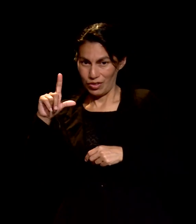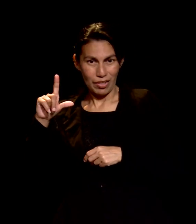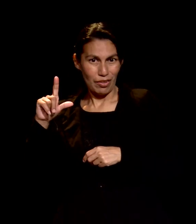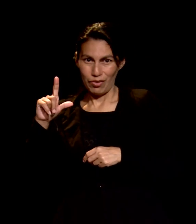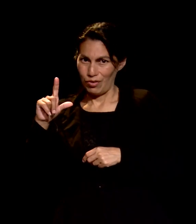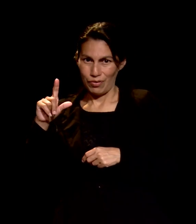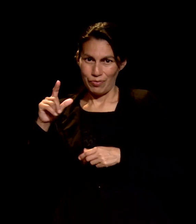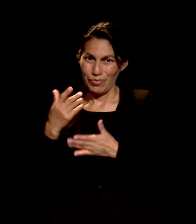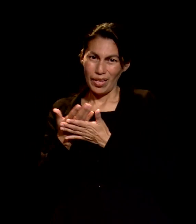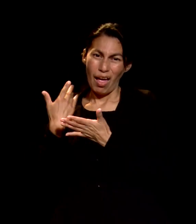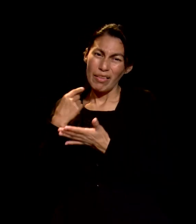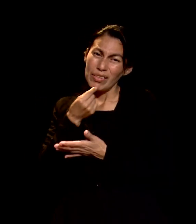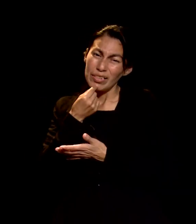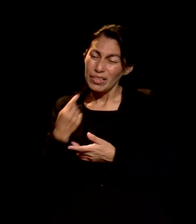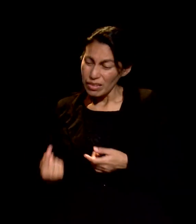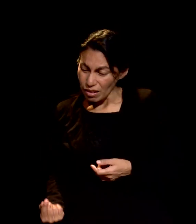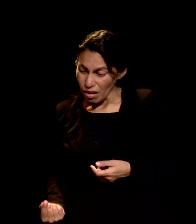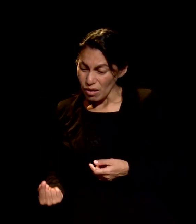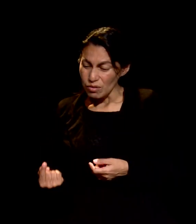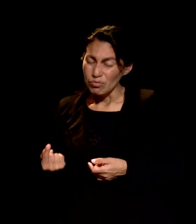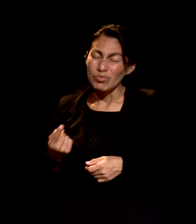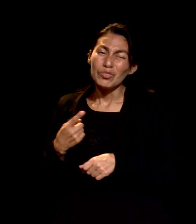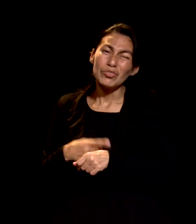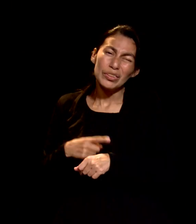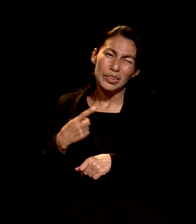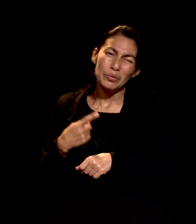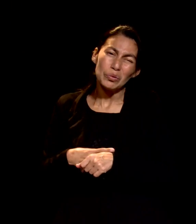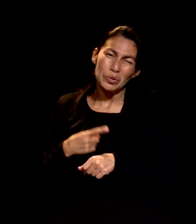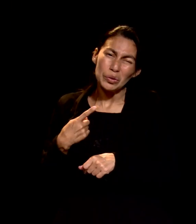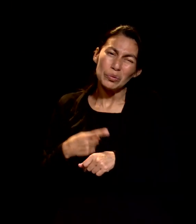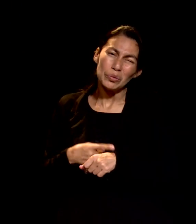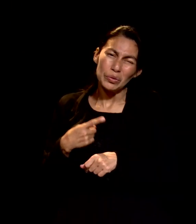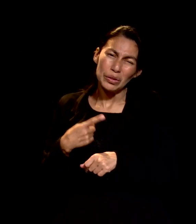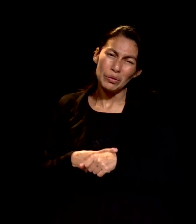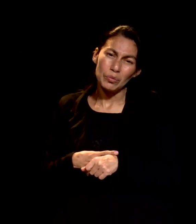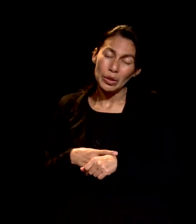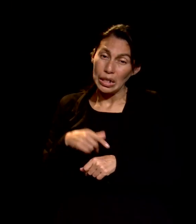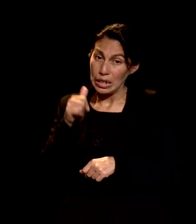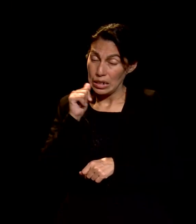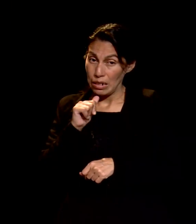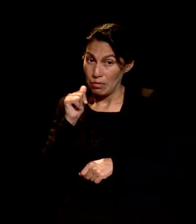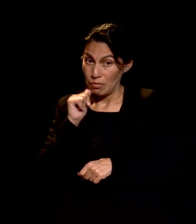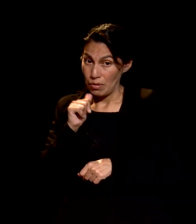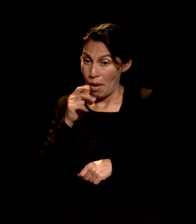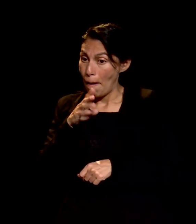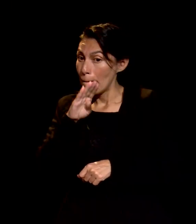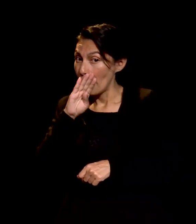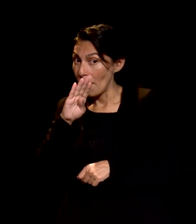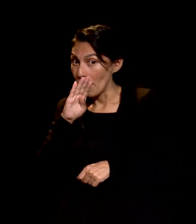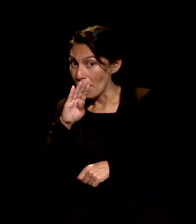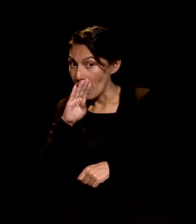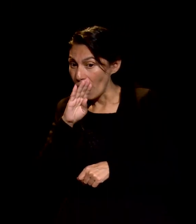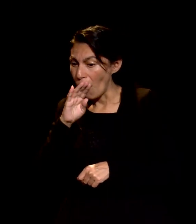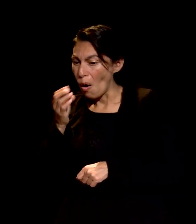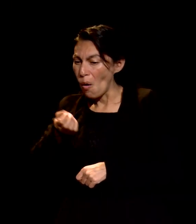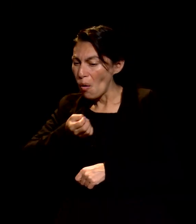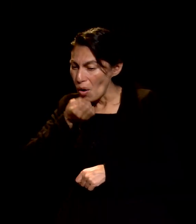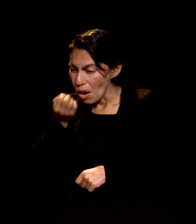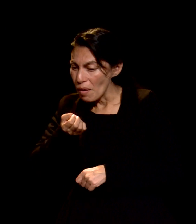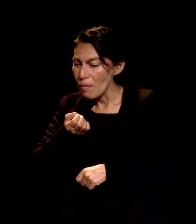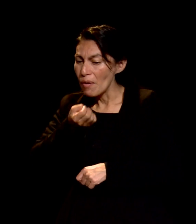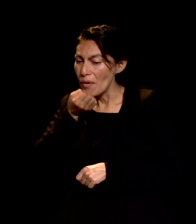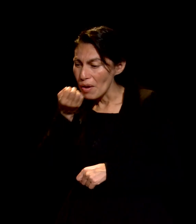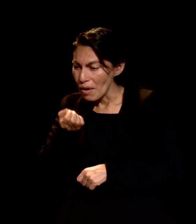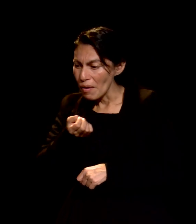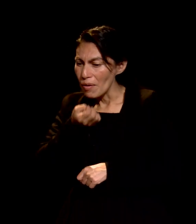sino desde niña con problemas de salud. Entonces, siempre vi a mi madre en